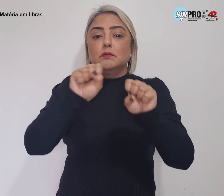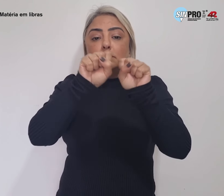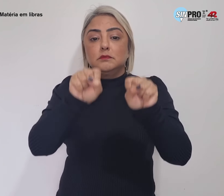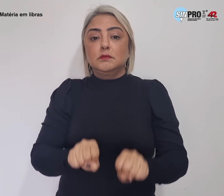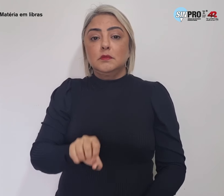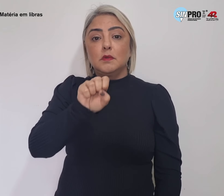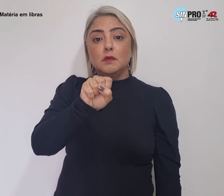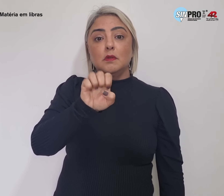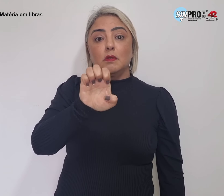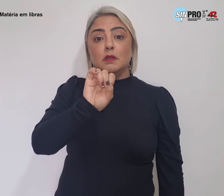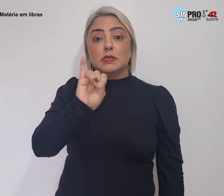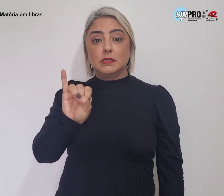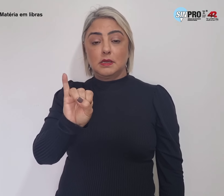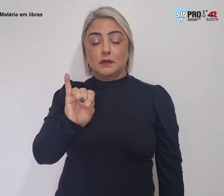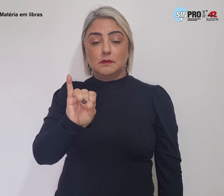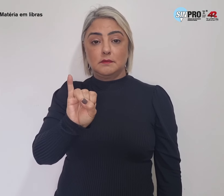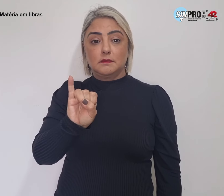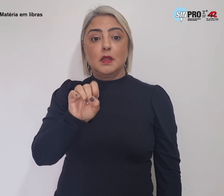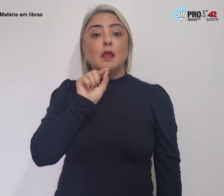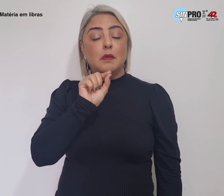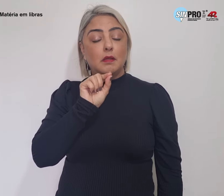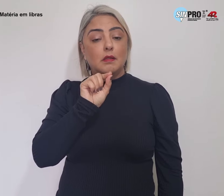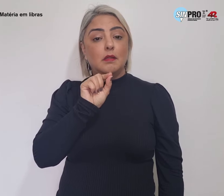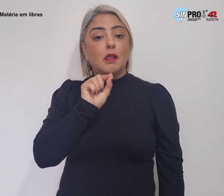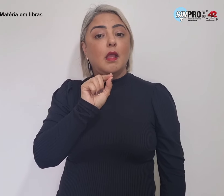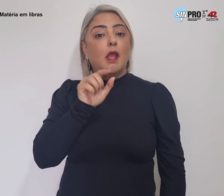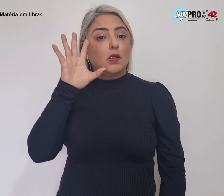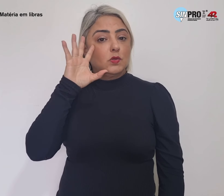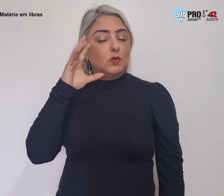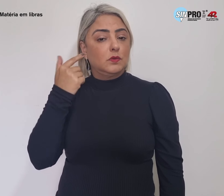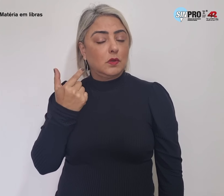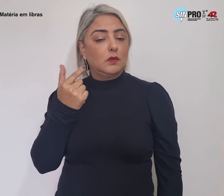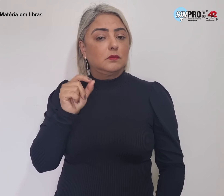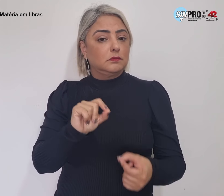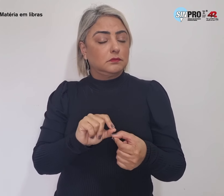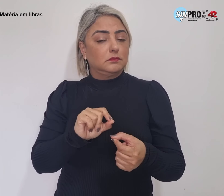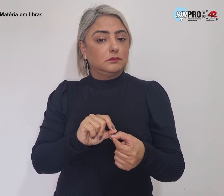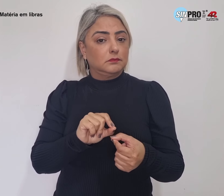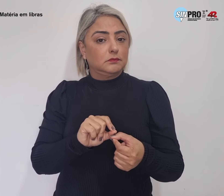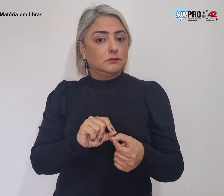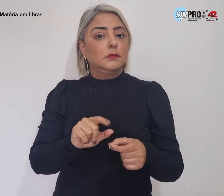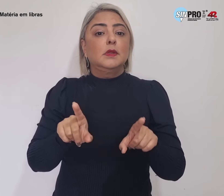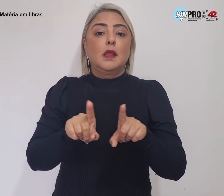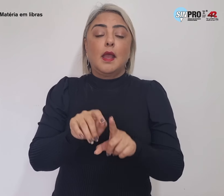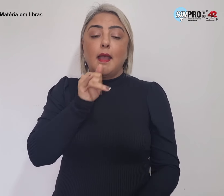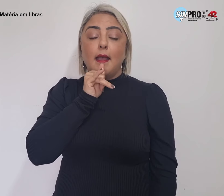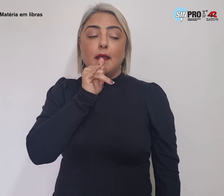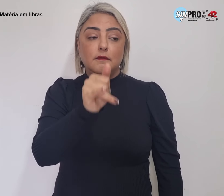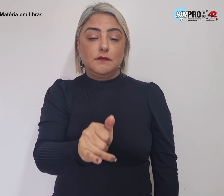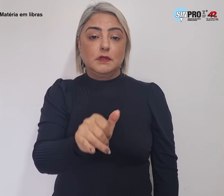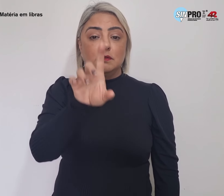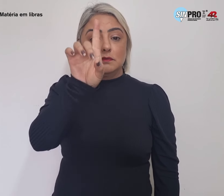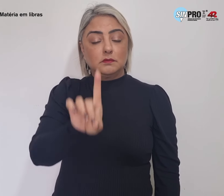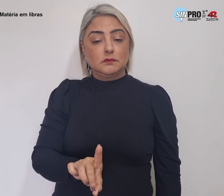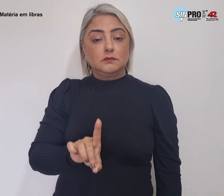para que as providências sejam tomadas. Alerta o dirigente do SimproDF, Kleber Soares.